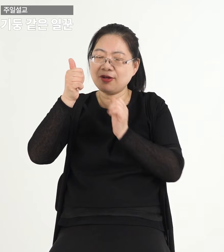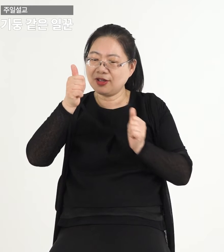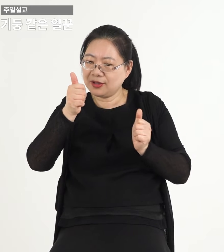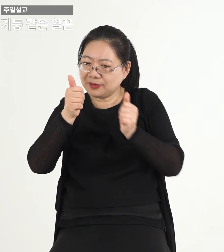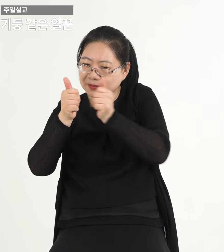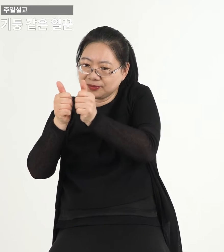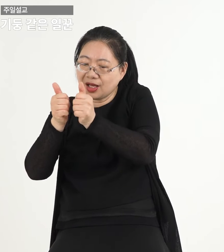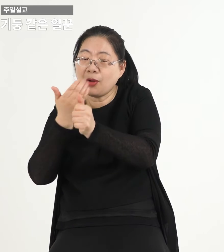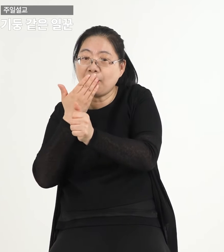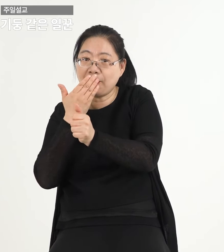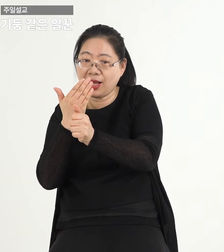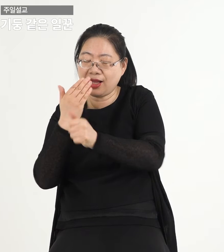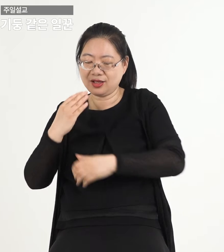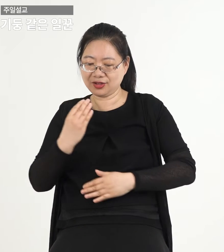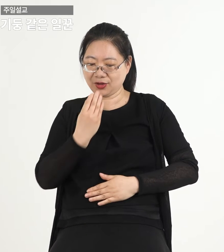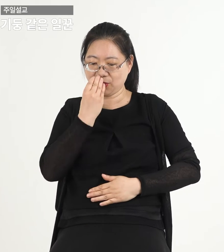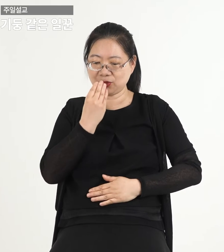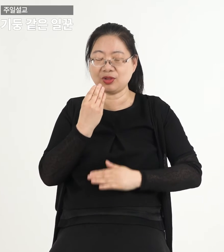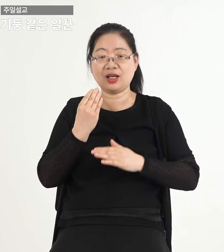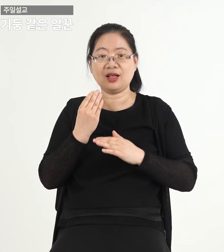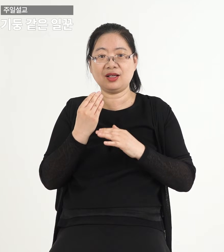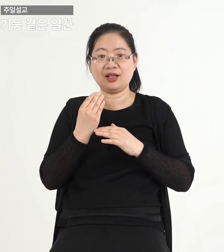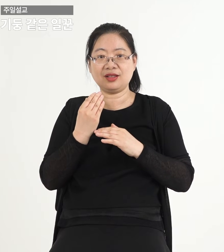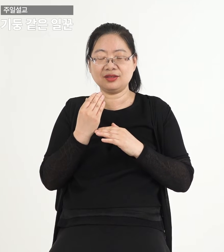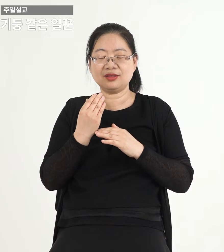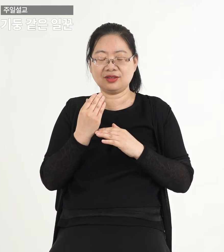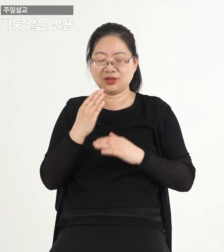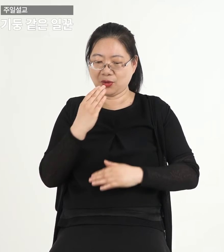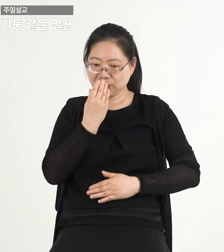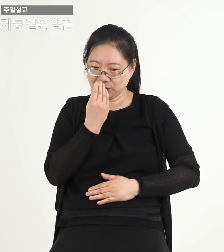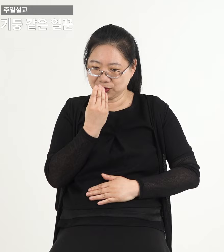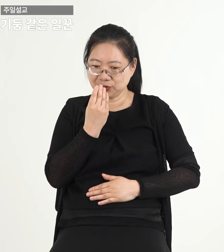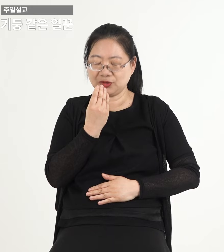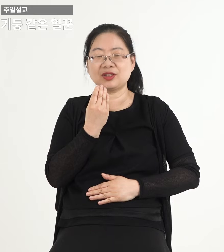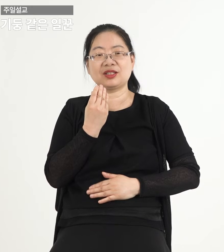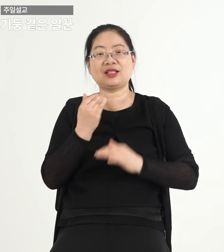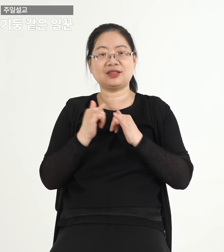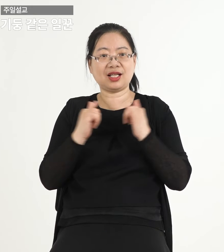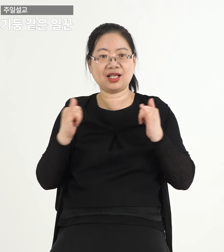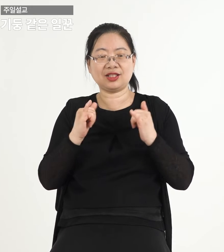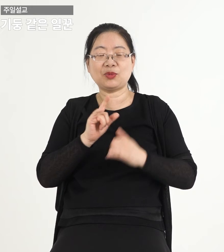수밖에 없는 거룩한 존재로 자기를 소개해요. 그 말은